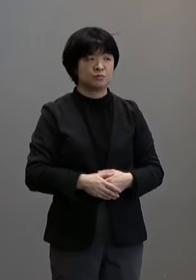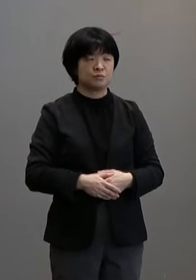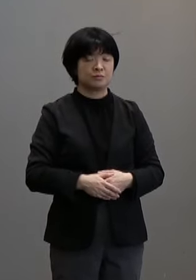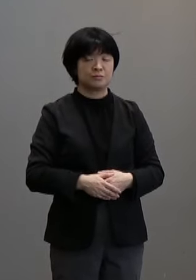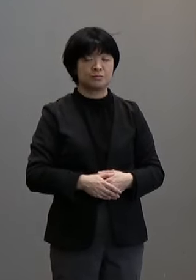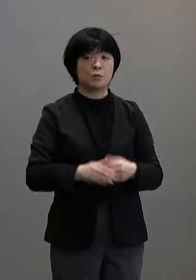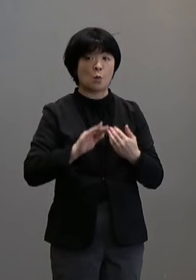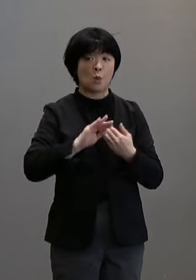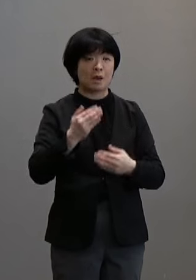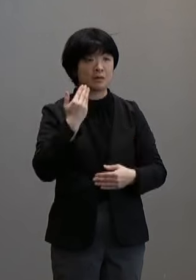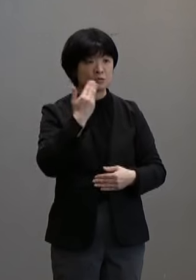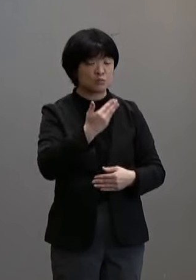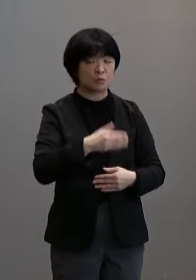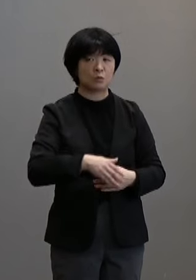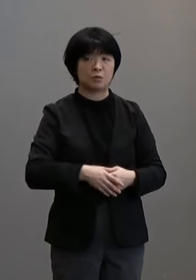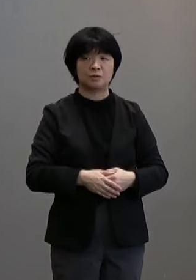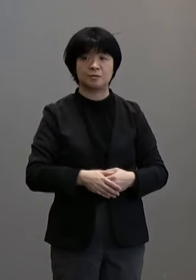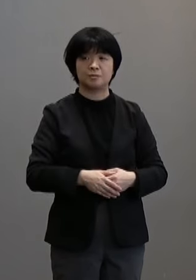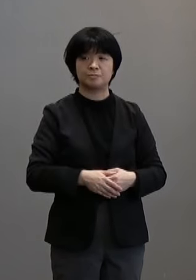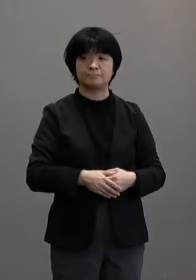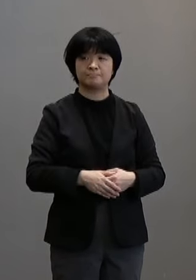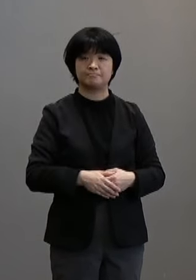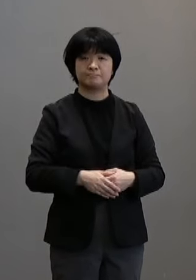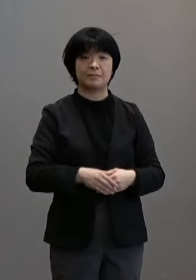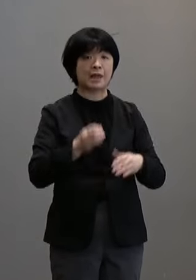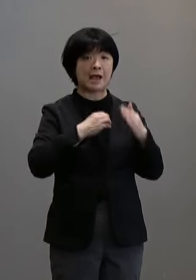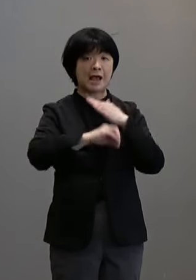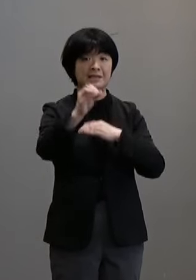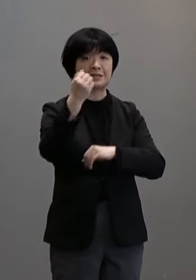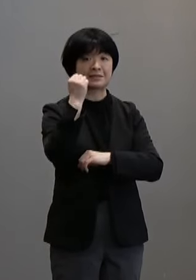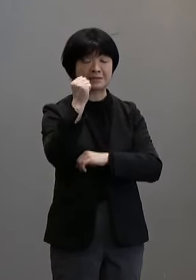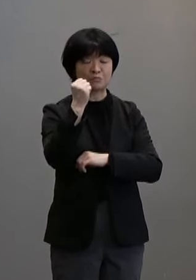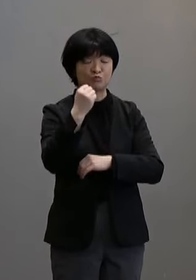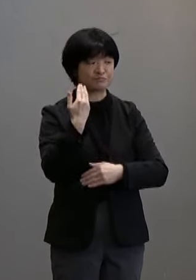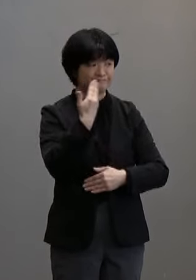います。 他にご質問いかがでしょうか。朝日新聞さん。